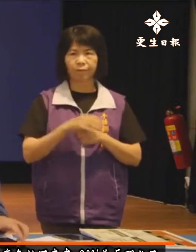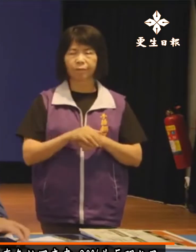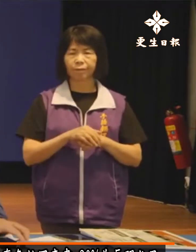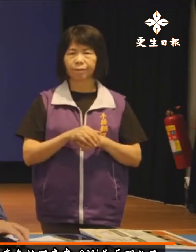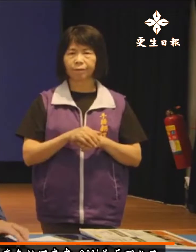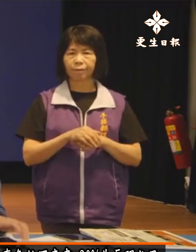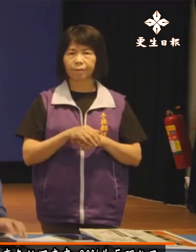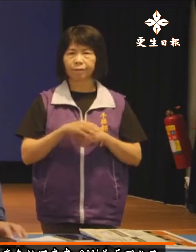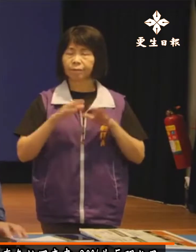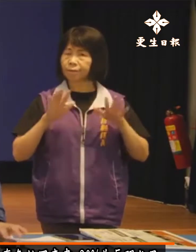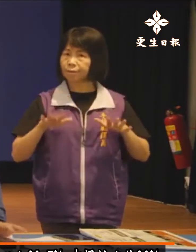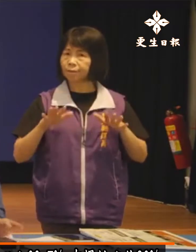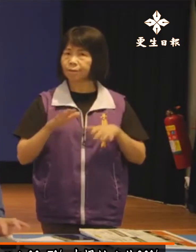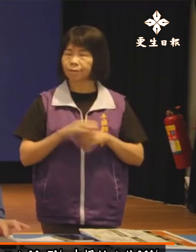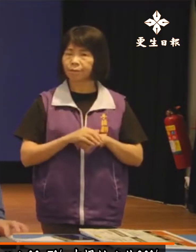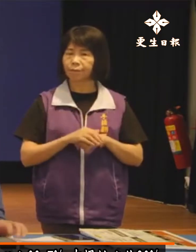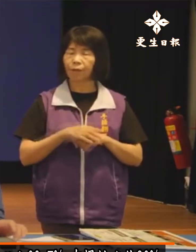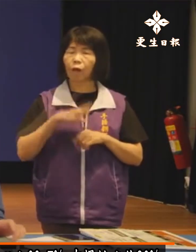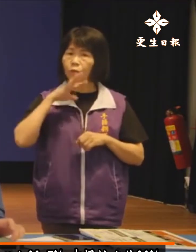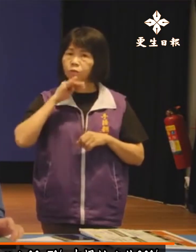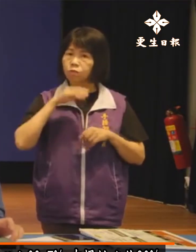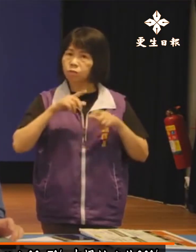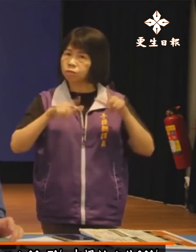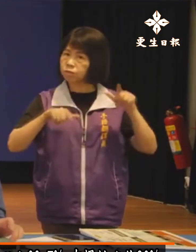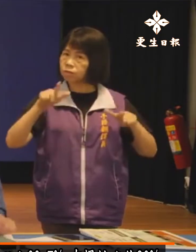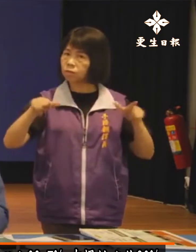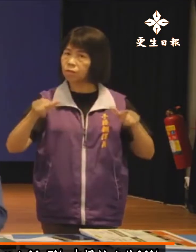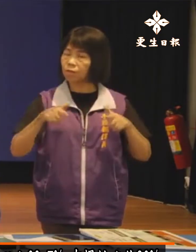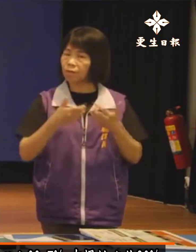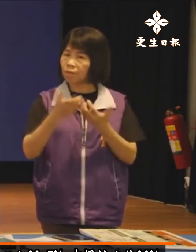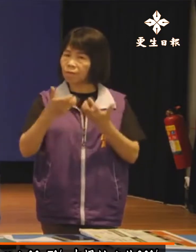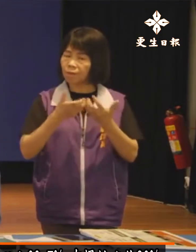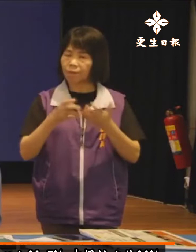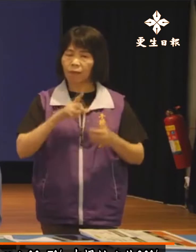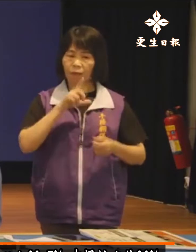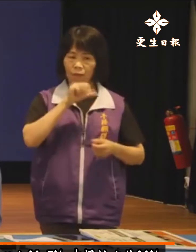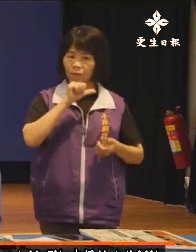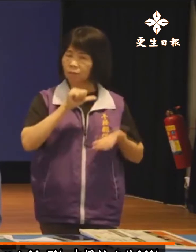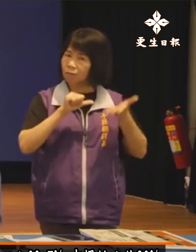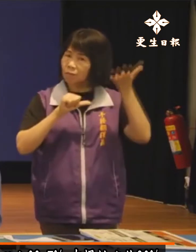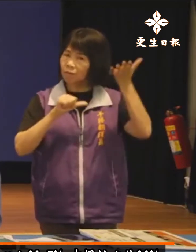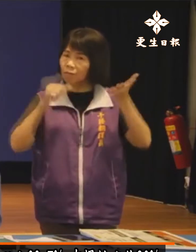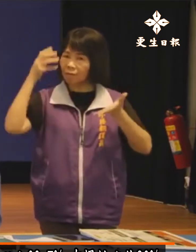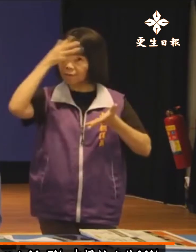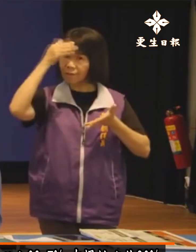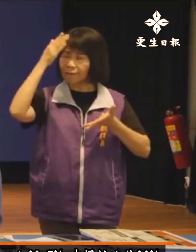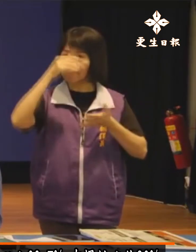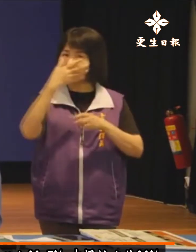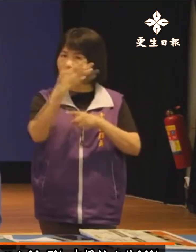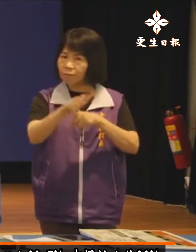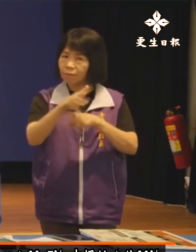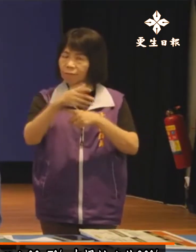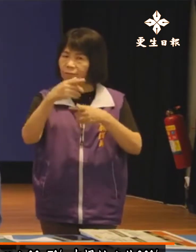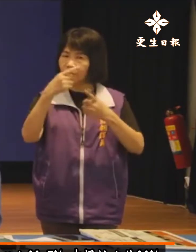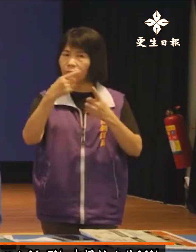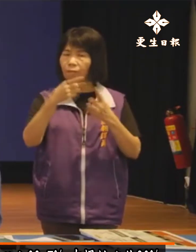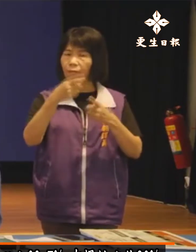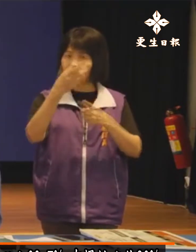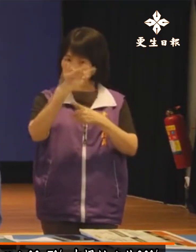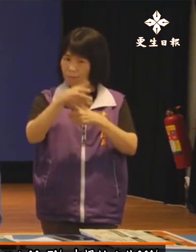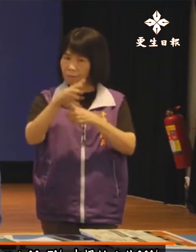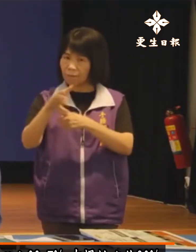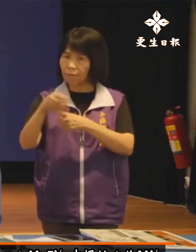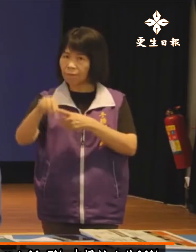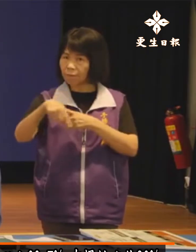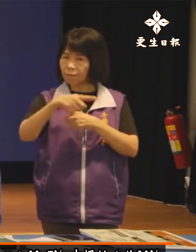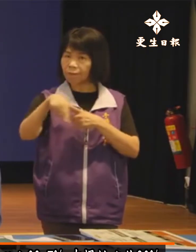例是很高的。那整体来讲，那在年龄上的分布，我们65岁以上的长者，这死亡